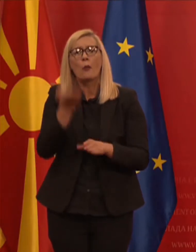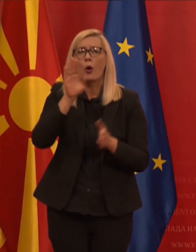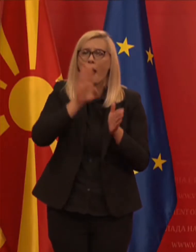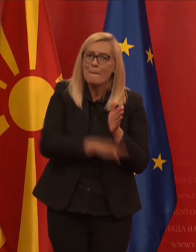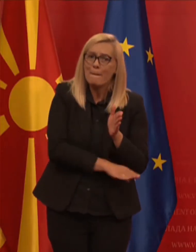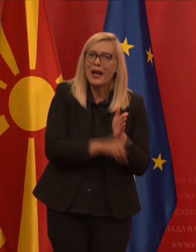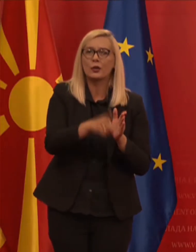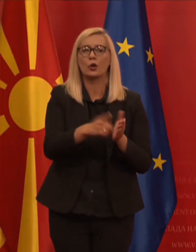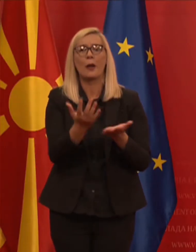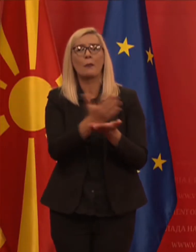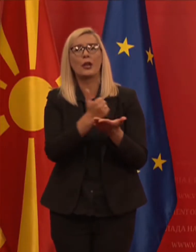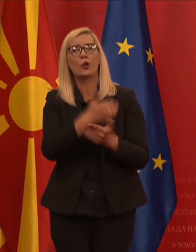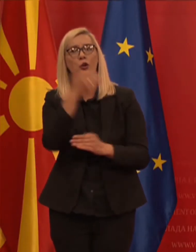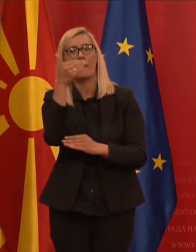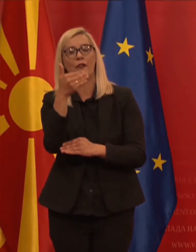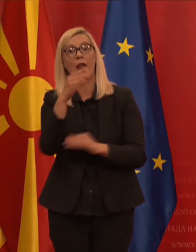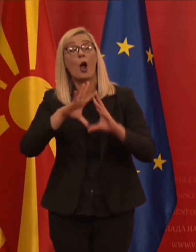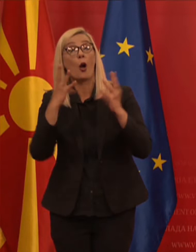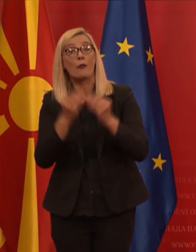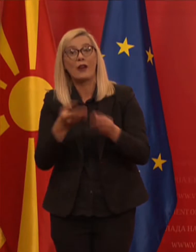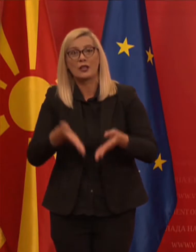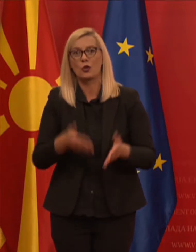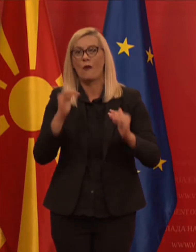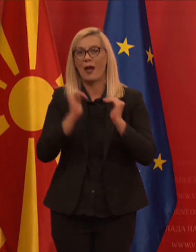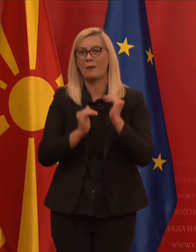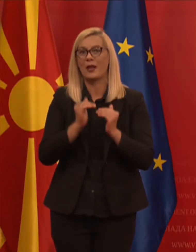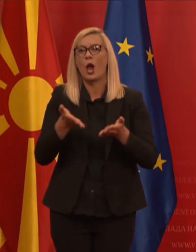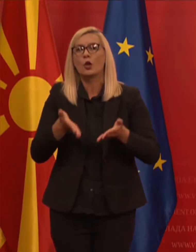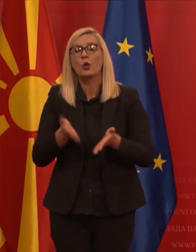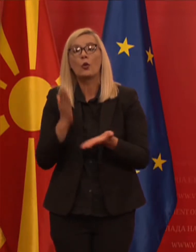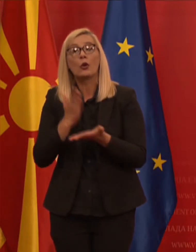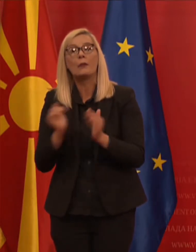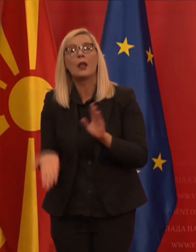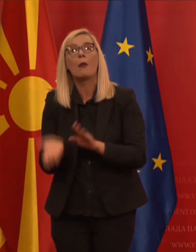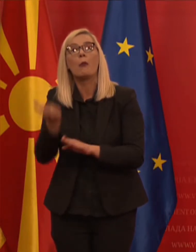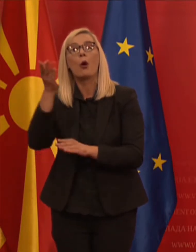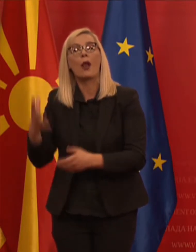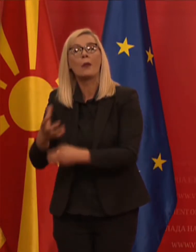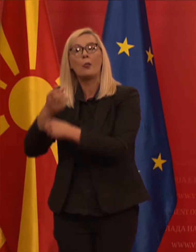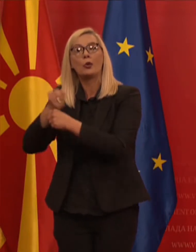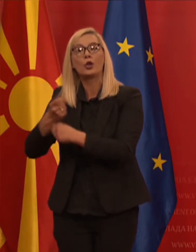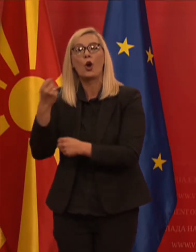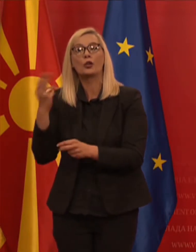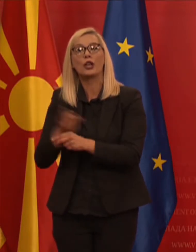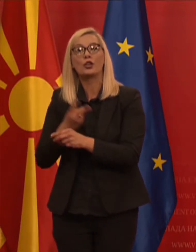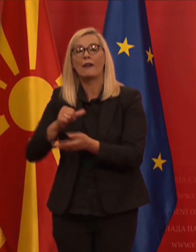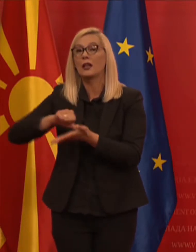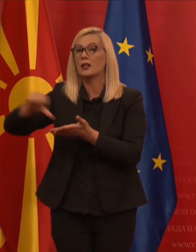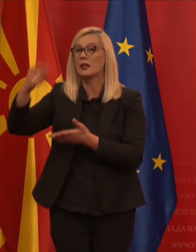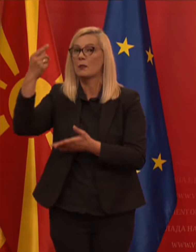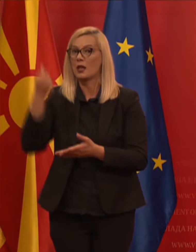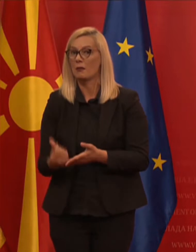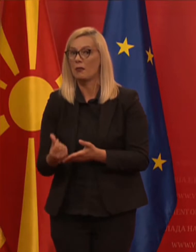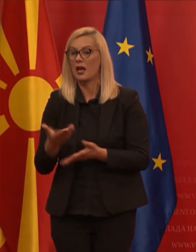падот на приходите во компаниите, офатени со оваа мерка, толку поголема ќе биде поддршката од државата за исплата на